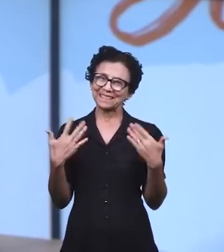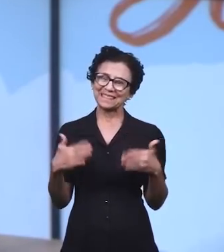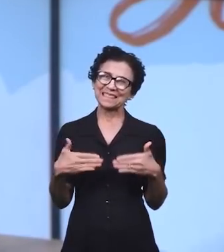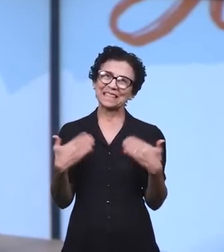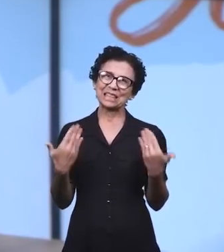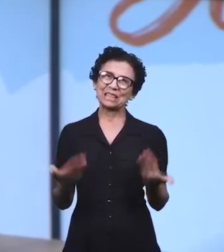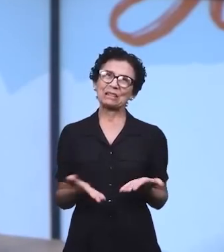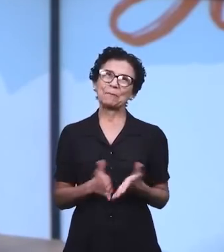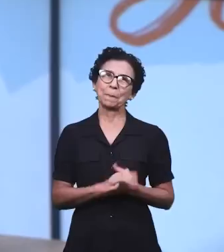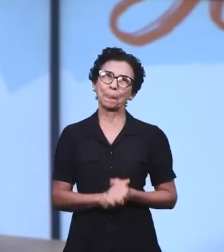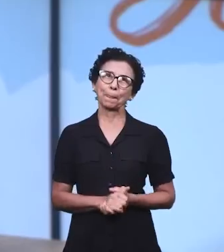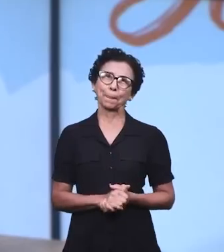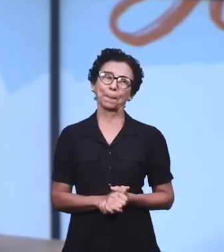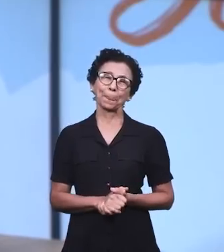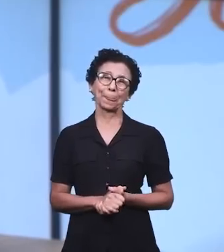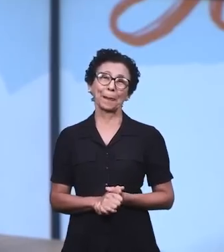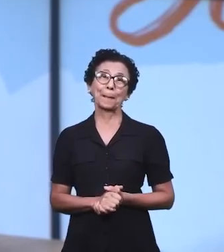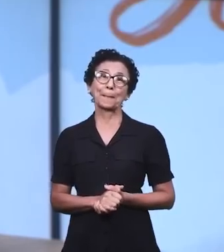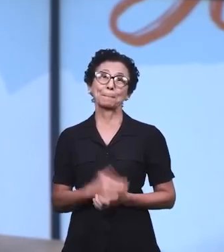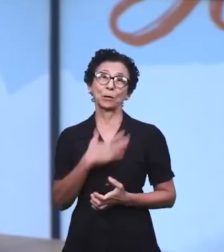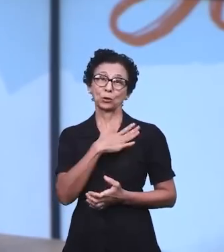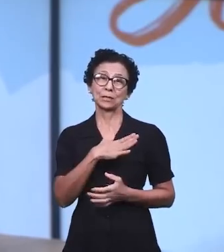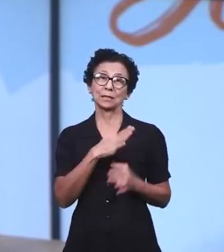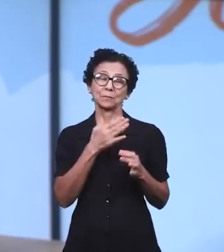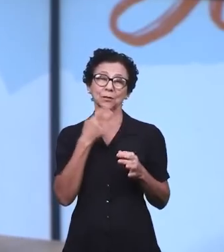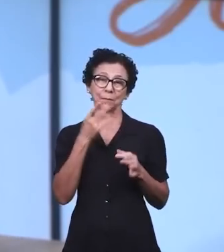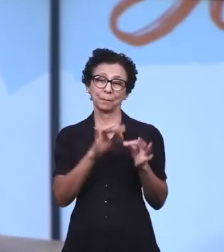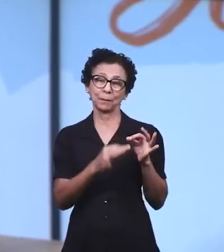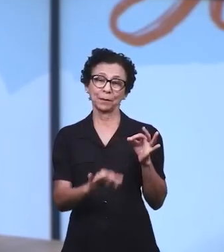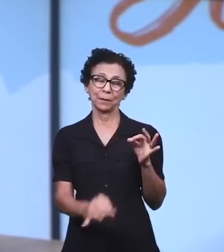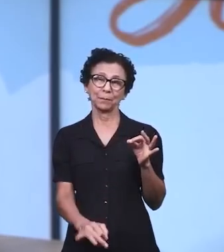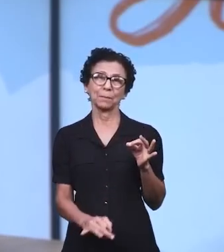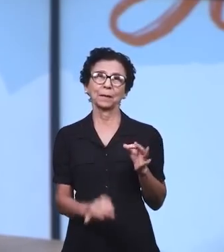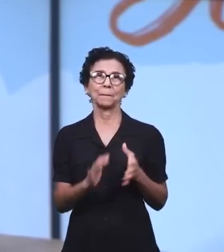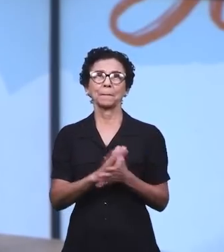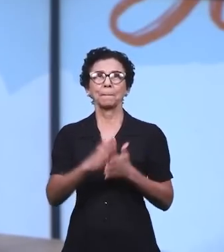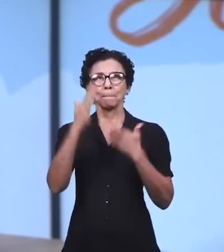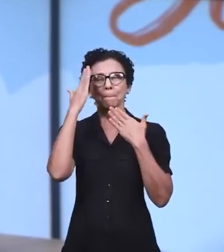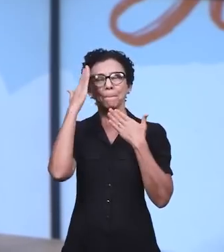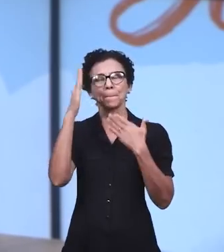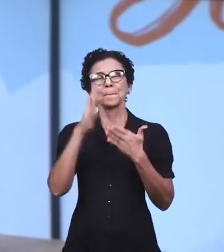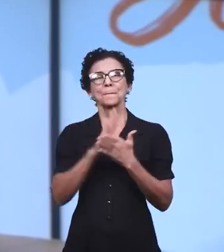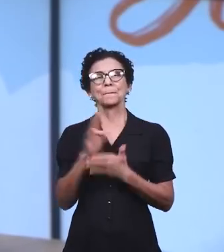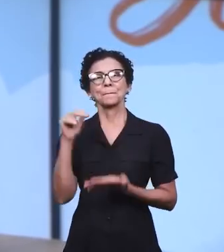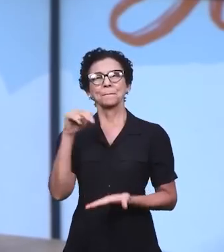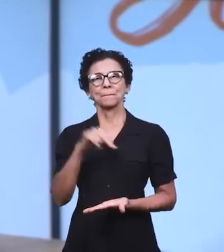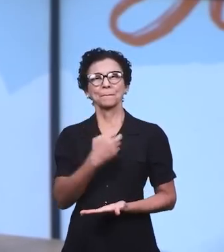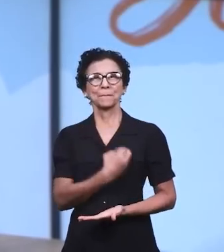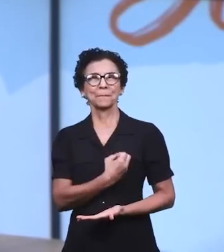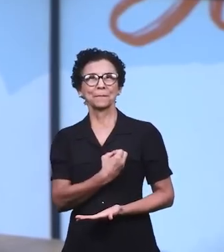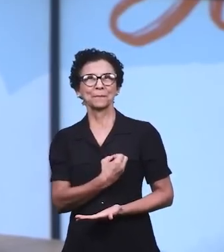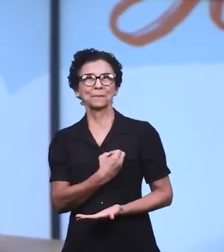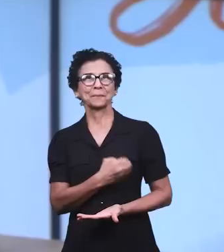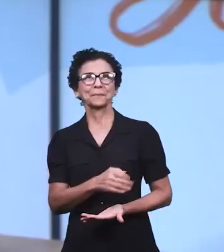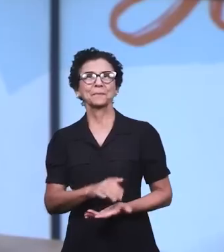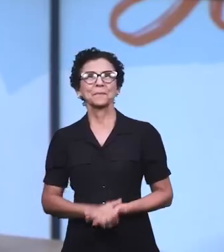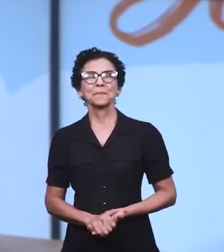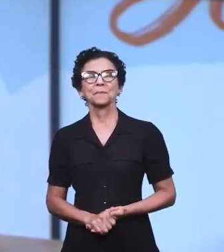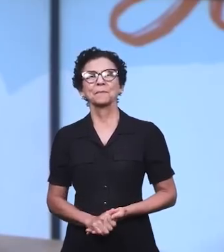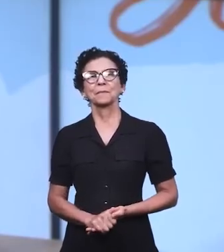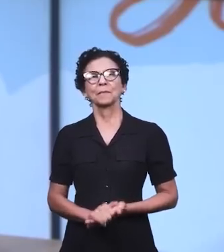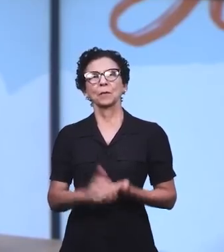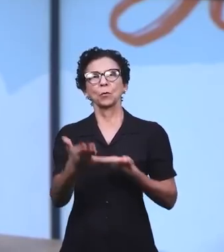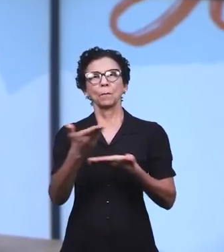então, muito obrigada, né? É um prazer estar com os irmãos aqui, passando um pouquinho, contribuindo um pouquinho com você que está